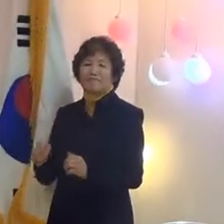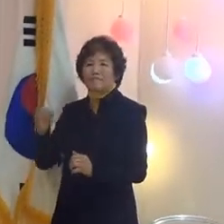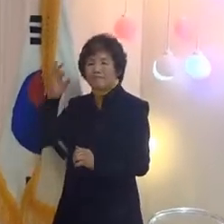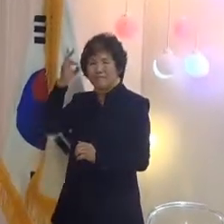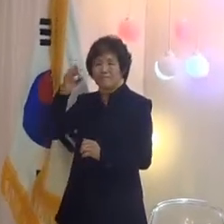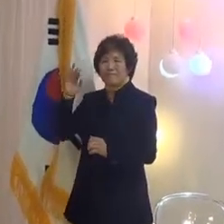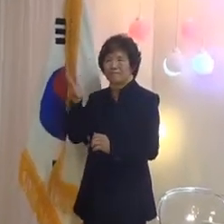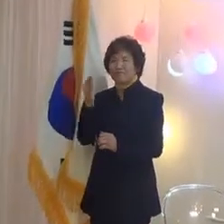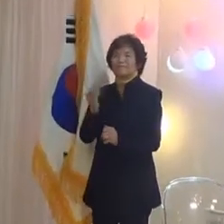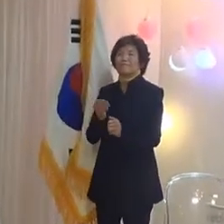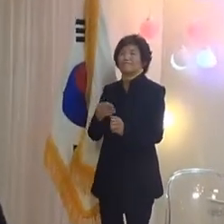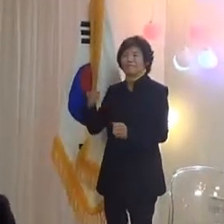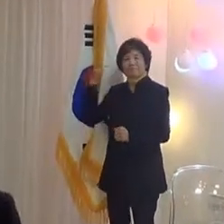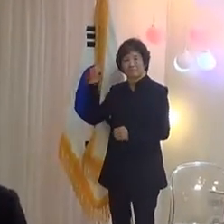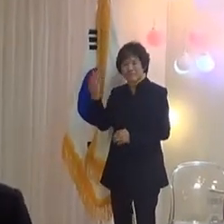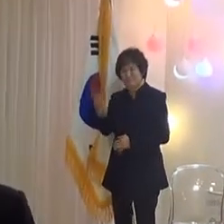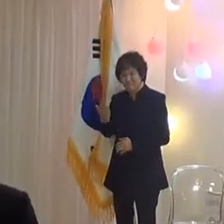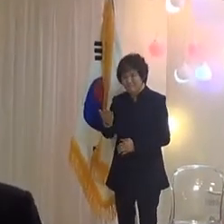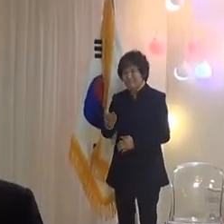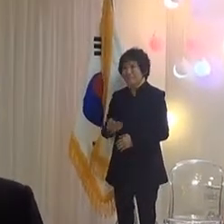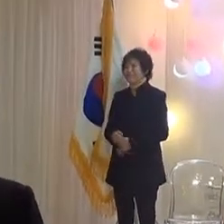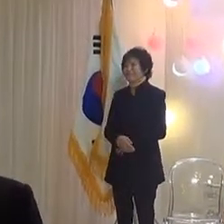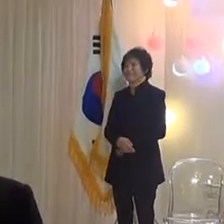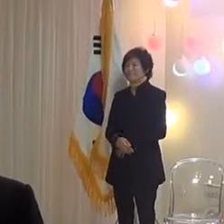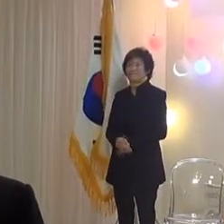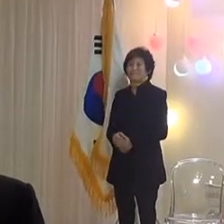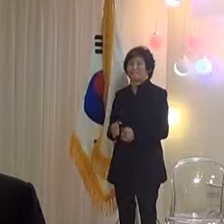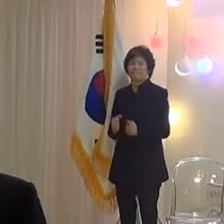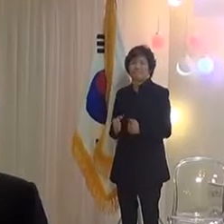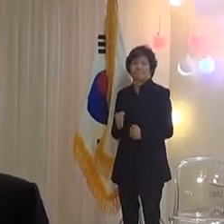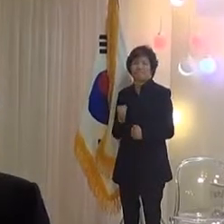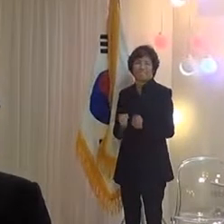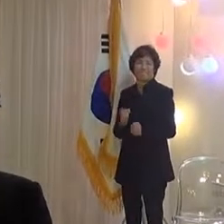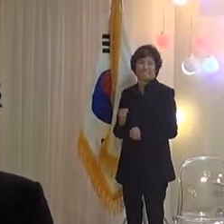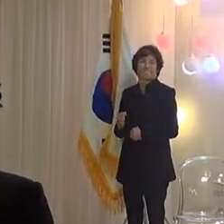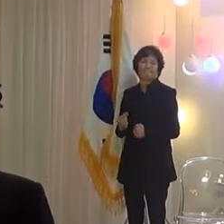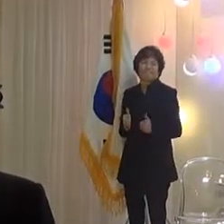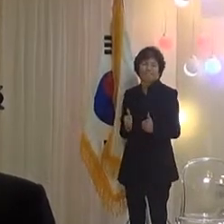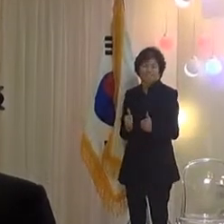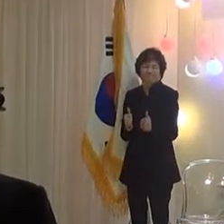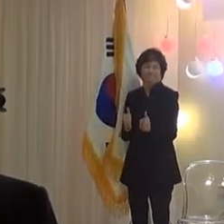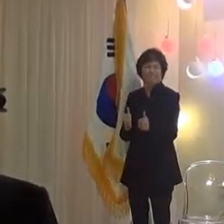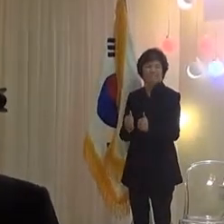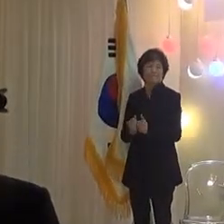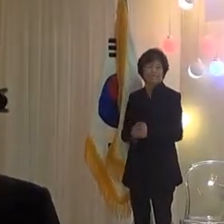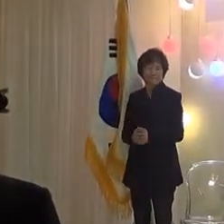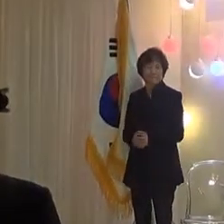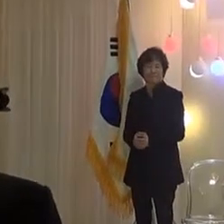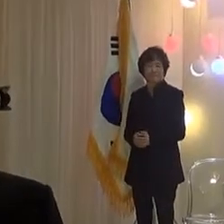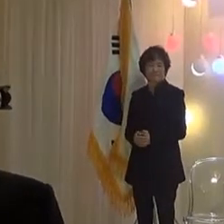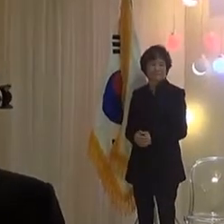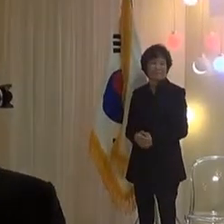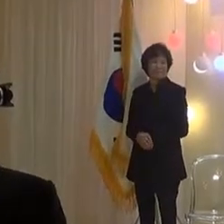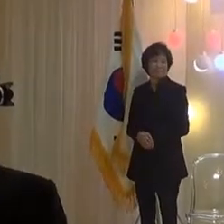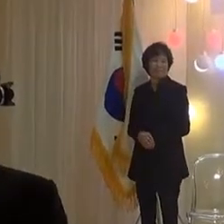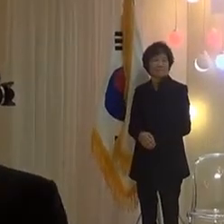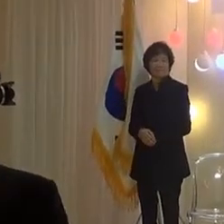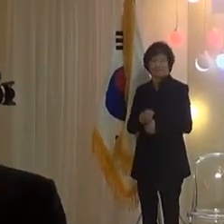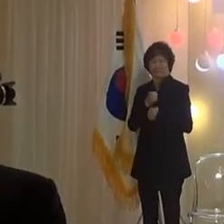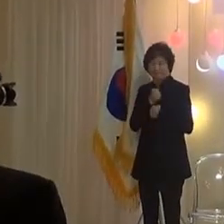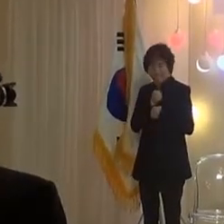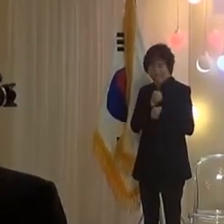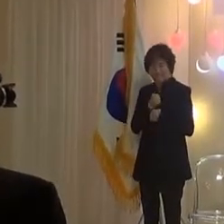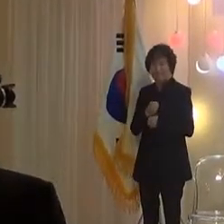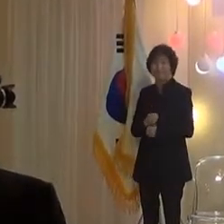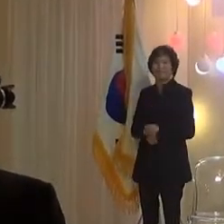수 있죠. 예. 제가 열심히 뛰겠습니다. 뭐 제가 이게 순간이가 있어가지고 정치적 발언하기가 대단히